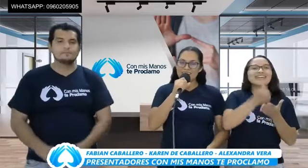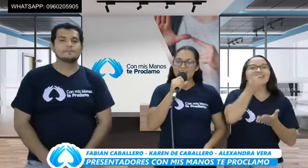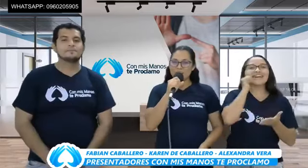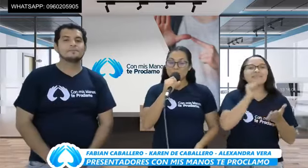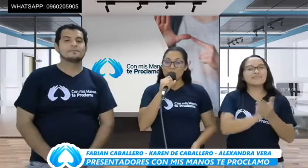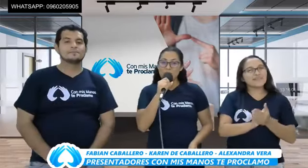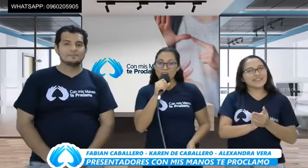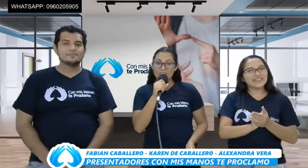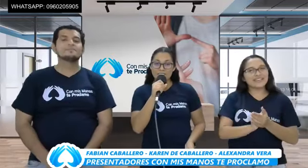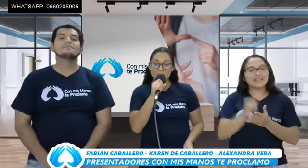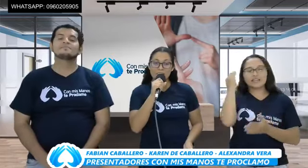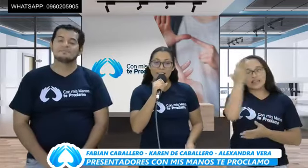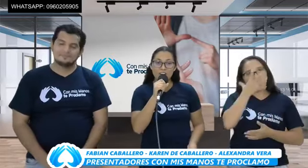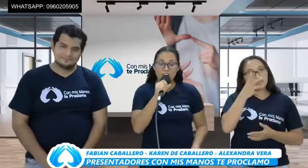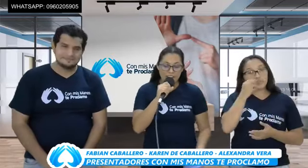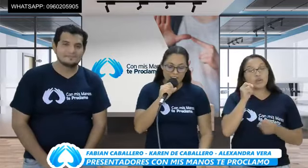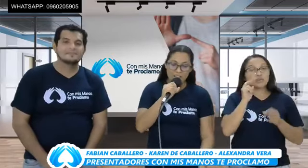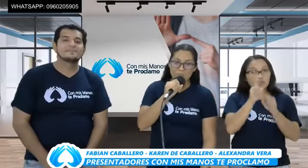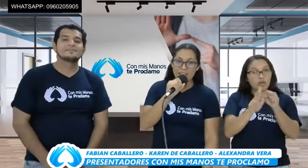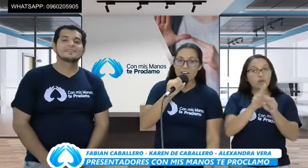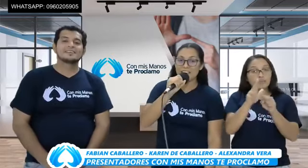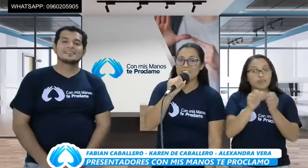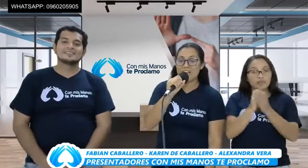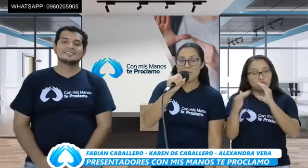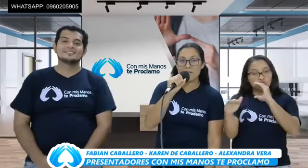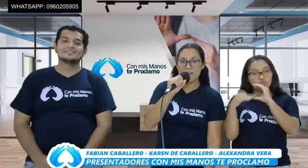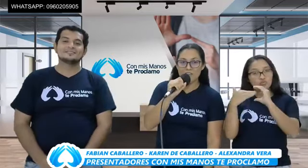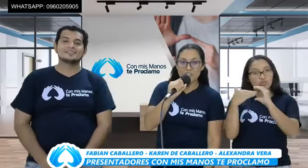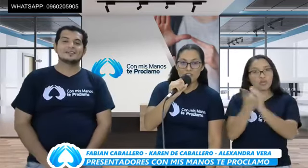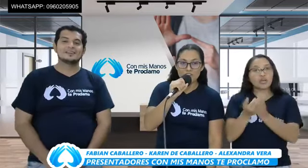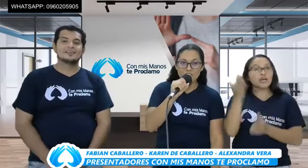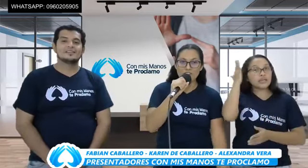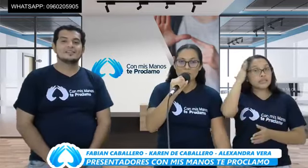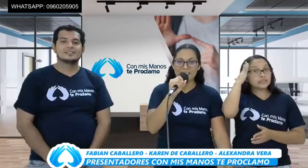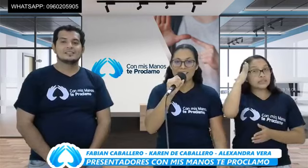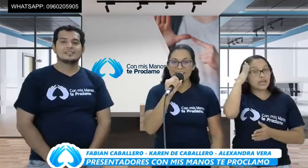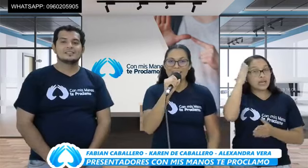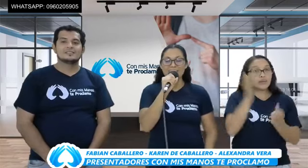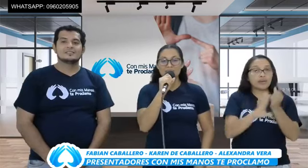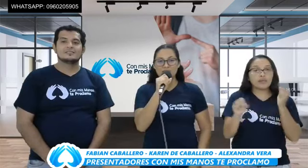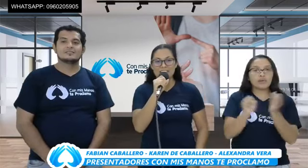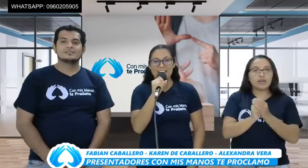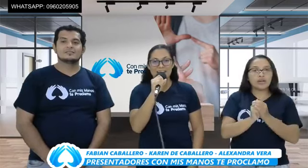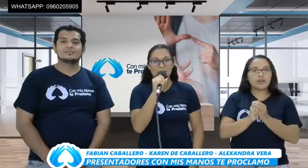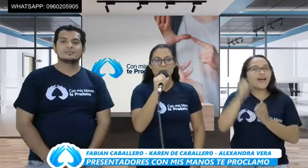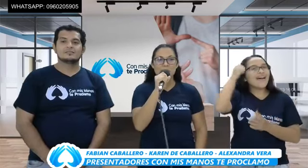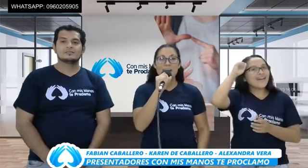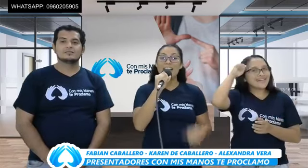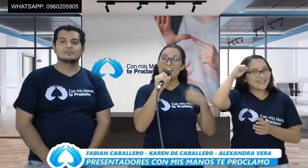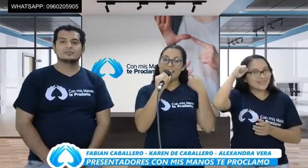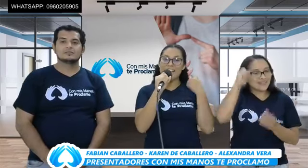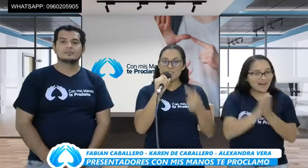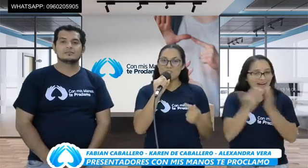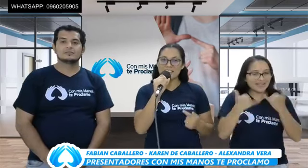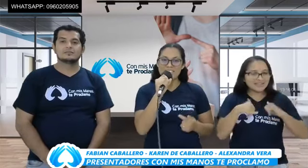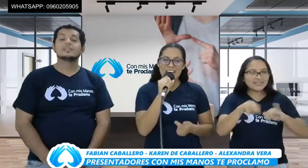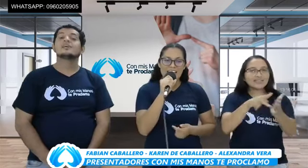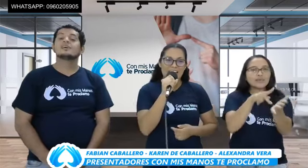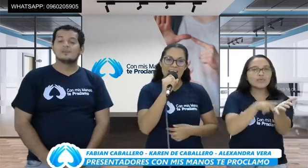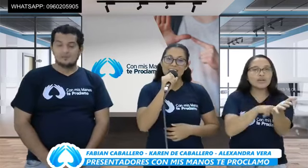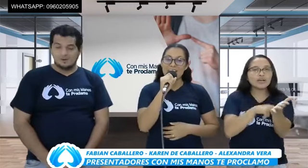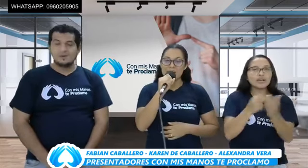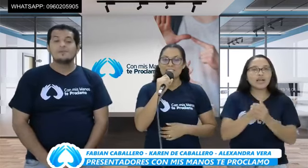Amén. Gloria al Señor Jesús. Qué bonito ese video que nos enviaron. Ya saben, mis hermanos, no se olviden de sintonizar el programa el día